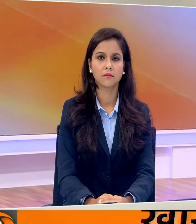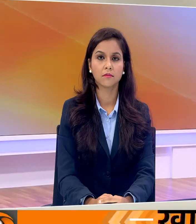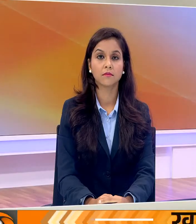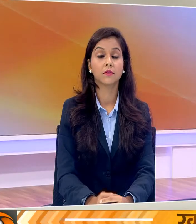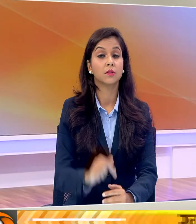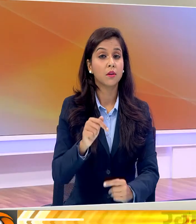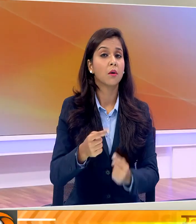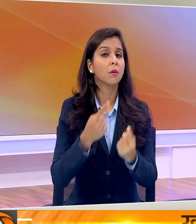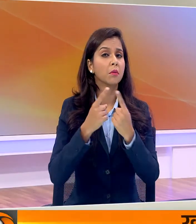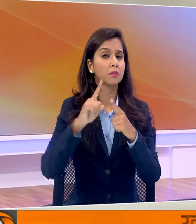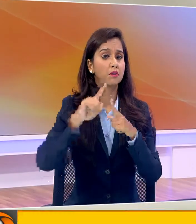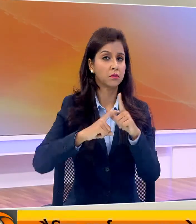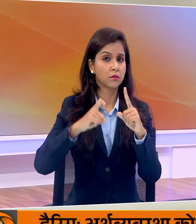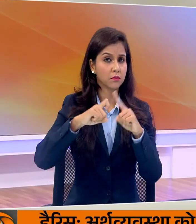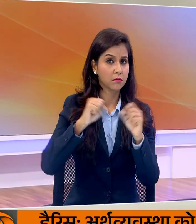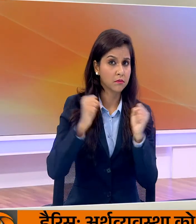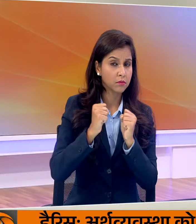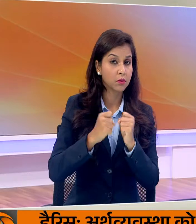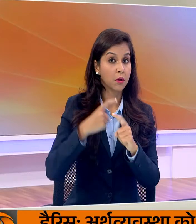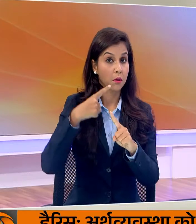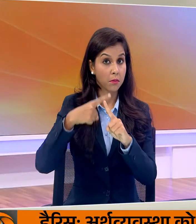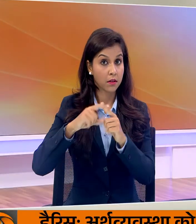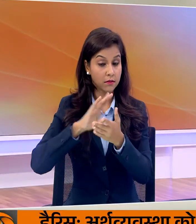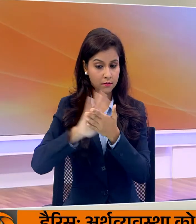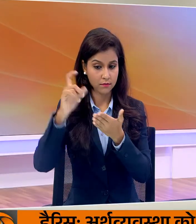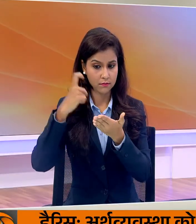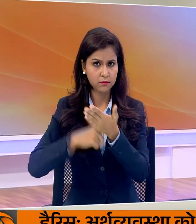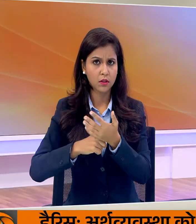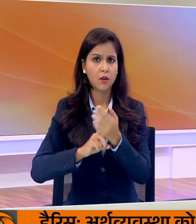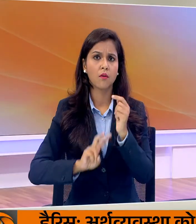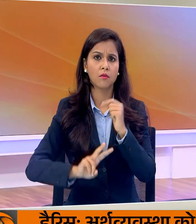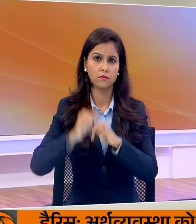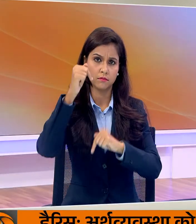और अब बात जम्मू कश्मीर और हरियाणा विधानसभा चुनाव की।